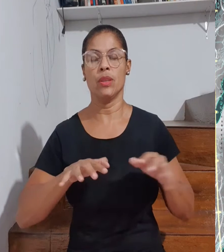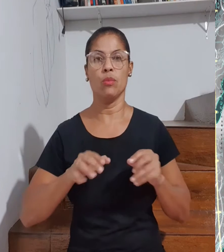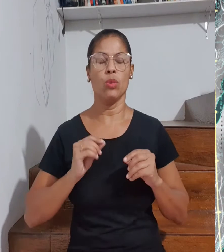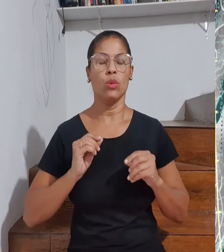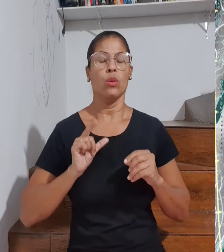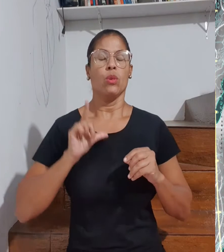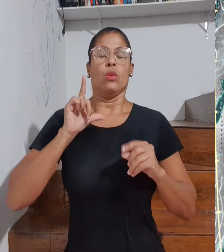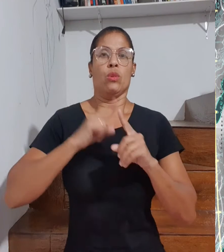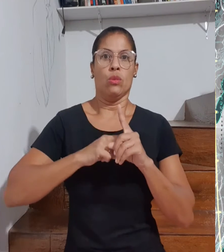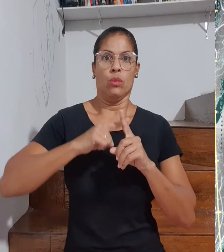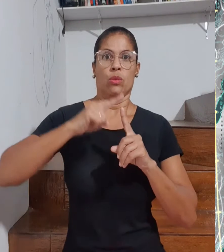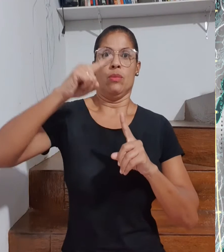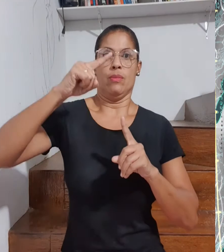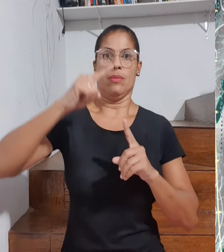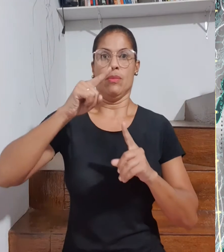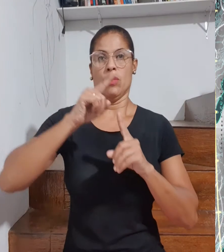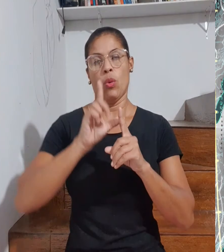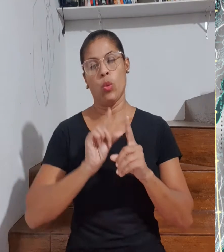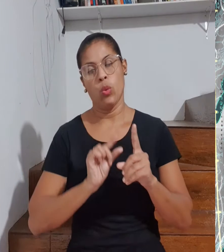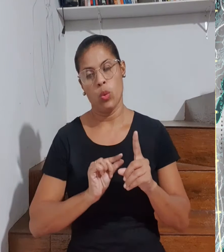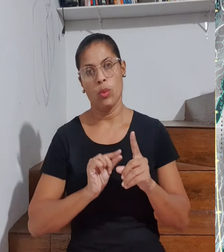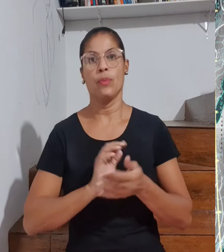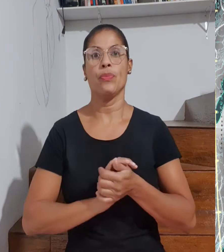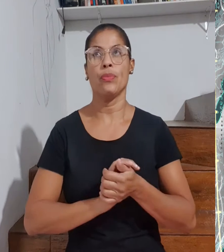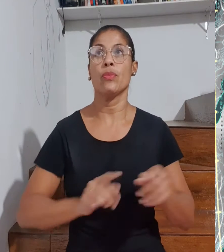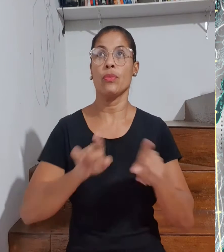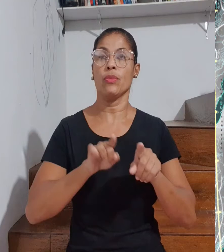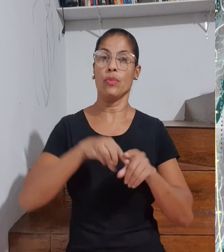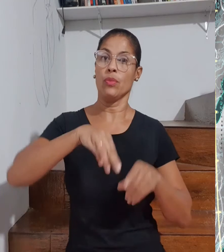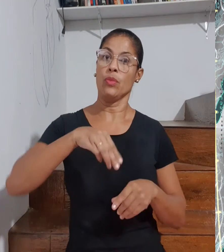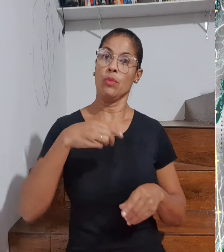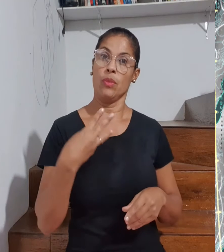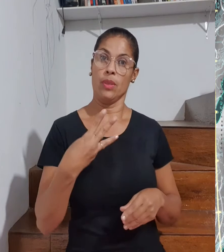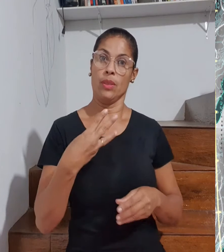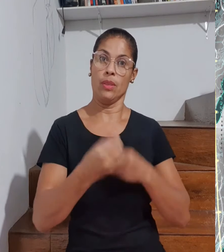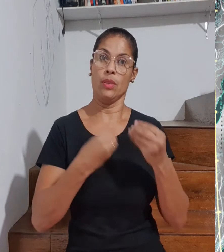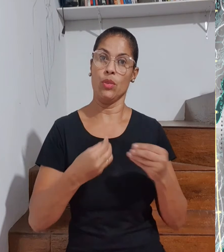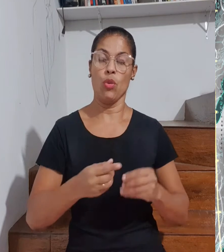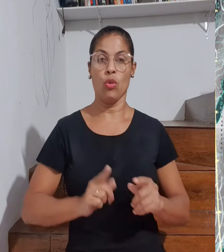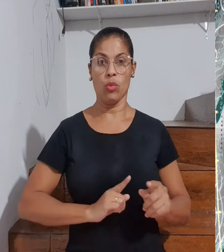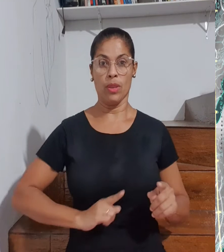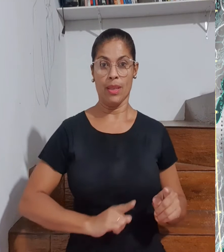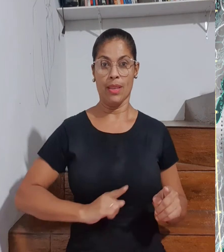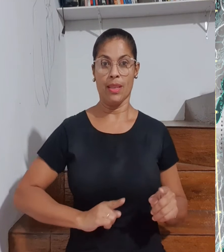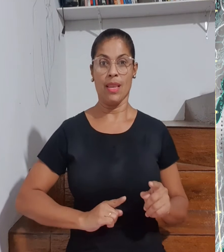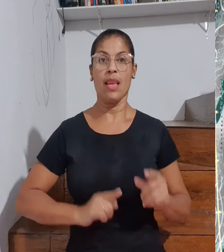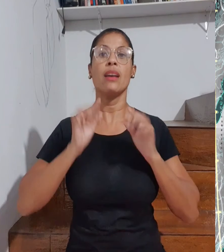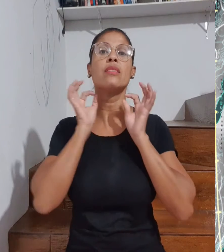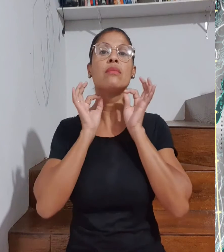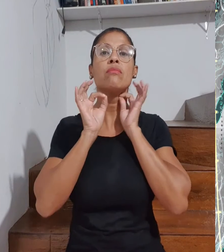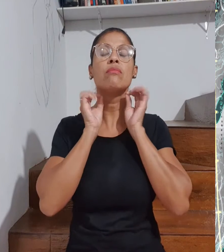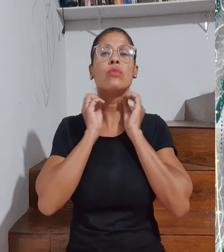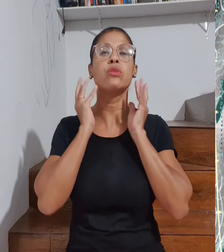hipotermia. Já os do tipo M3 são glandulares, principalmente nas glândulas gástricas,